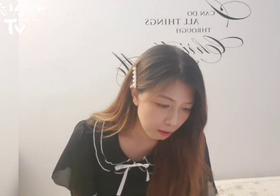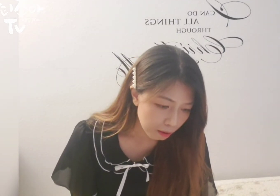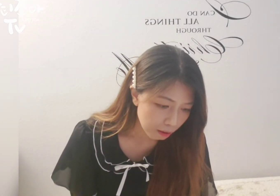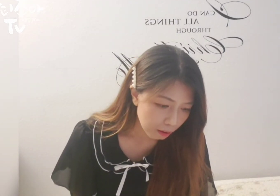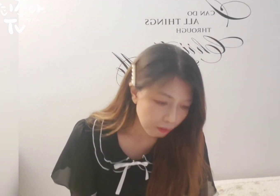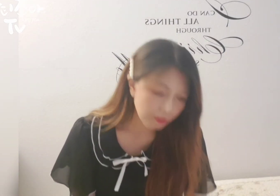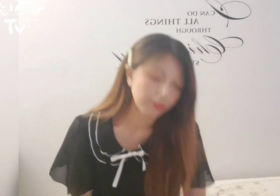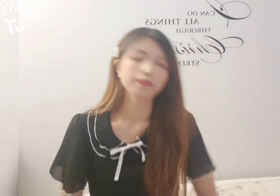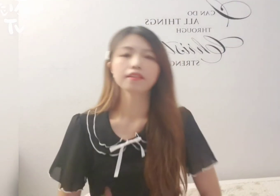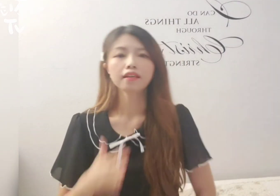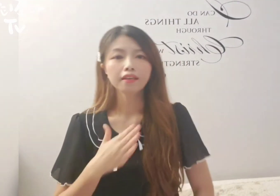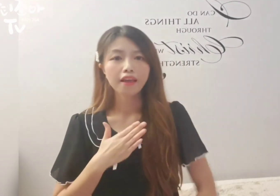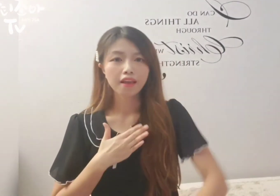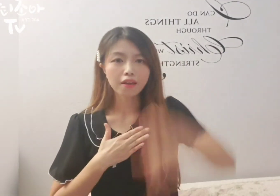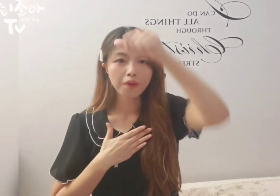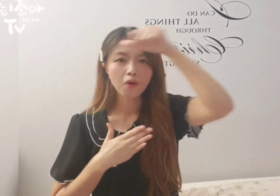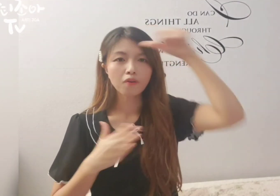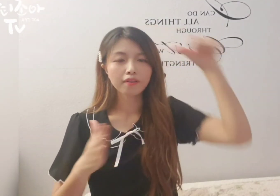다시 다시 내 평생에